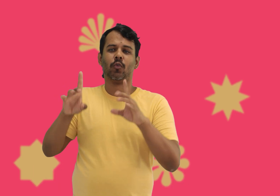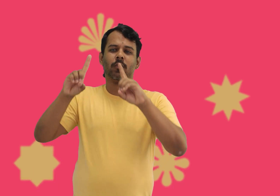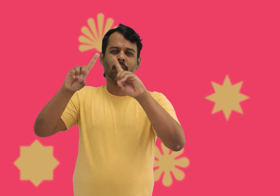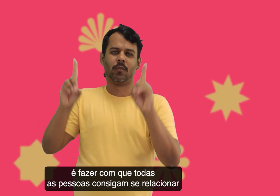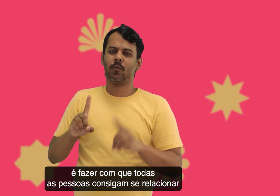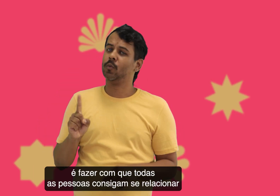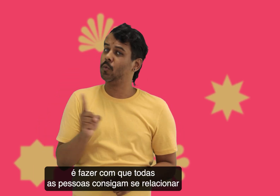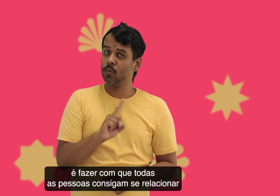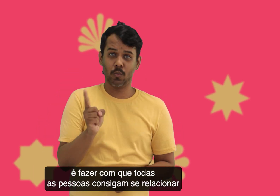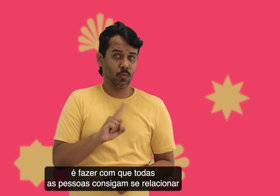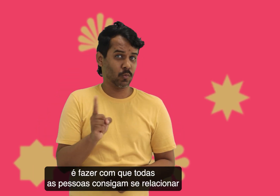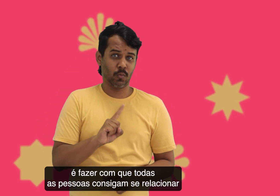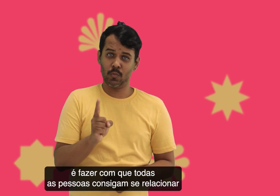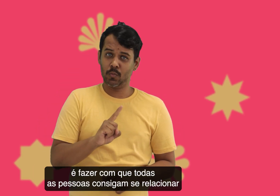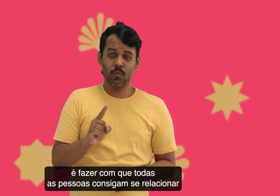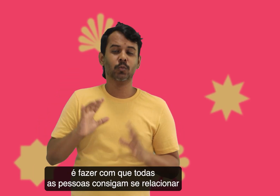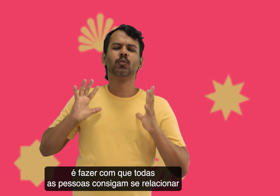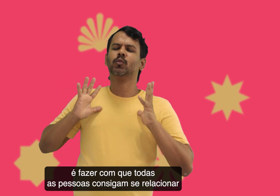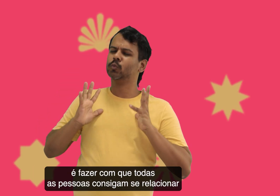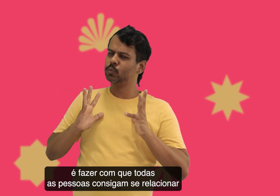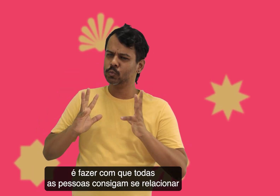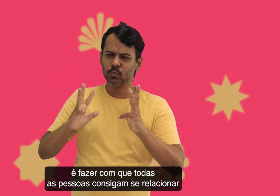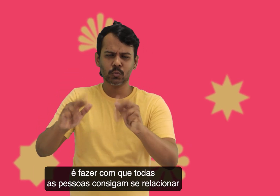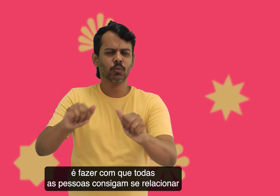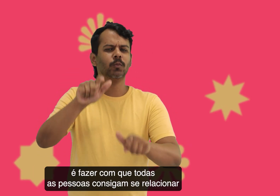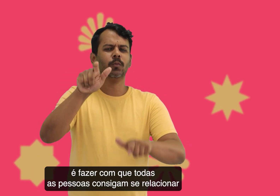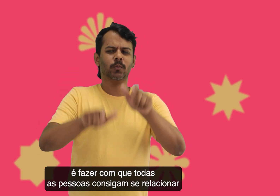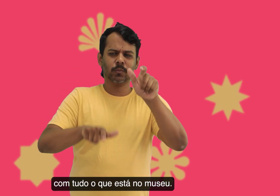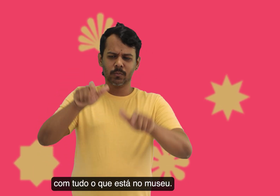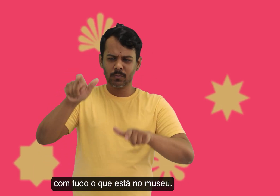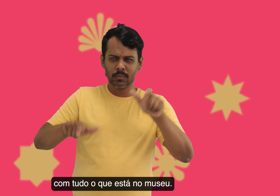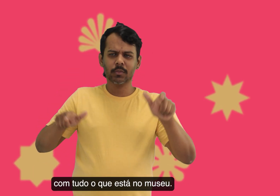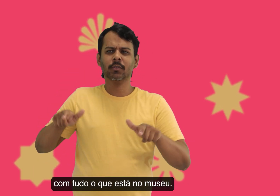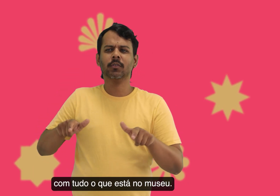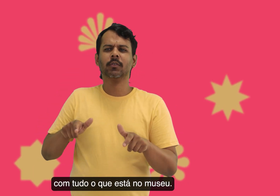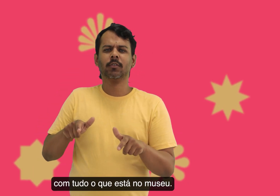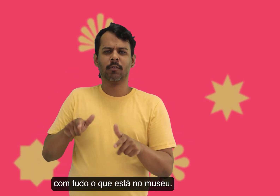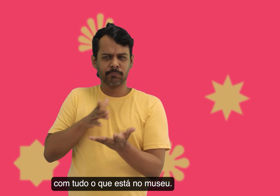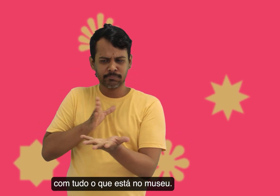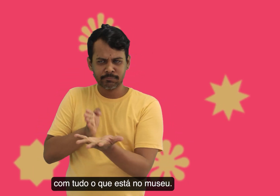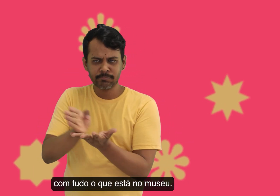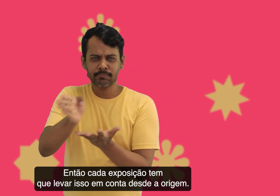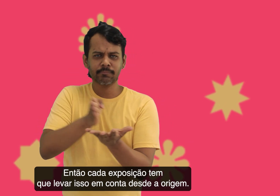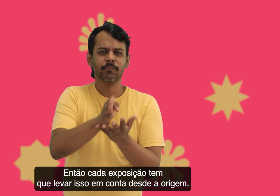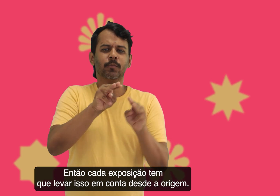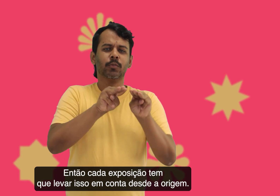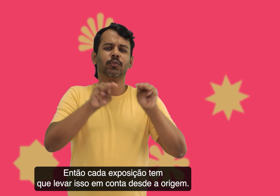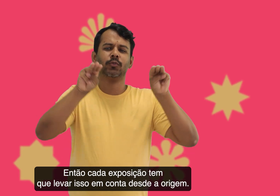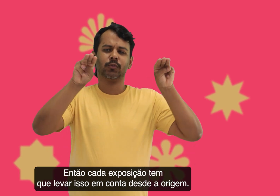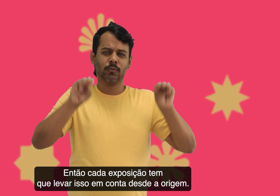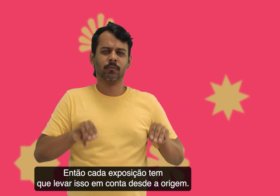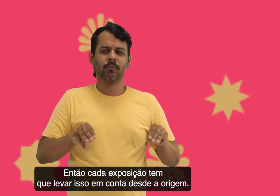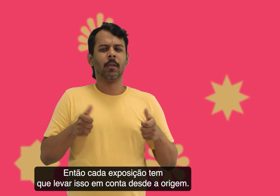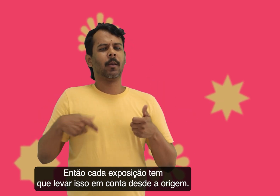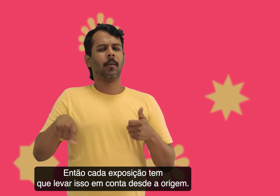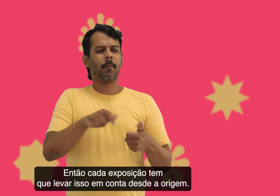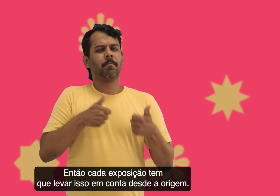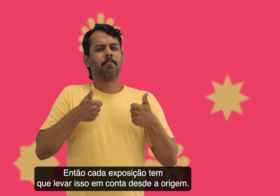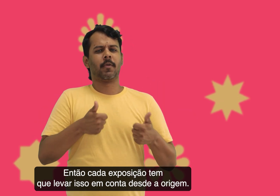deficiência. É fazer com que todas as pessoas consigam se relacionar com tudo que está no museu. Então, cada exposição tem que levar isso